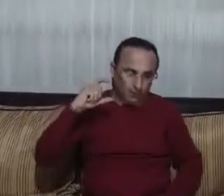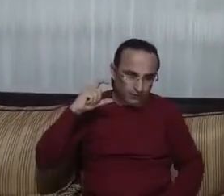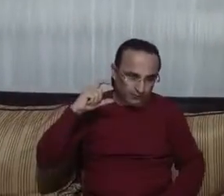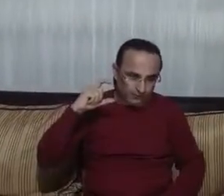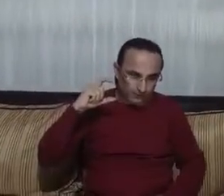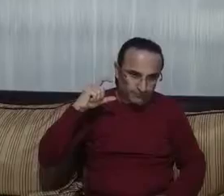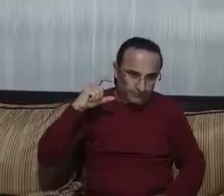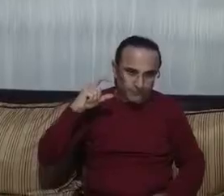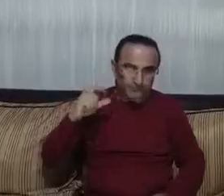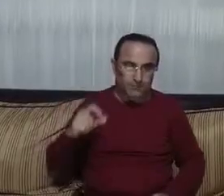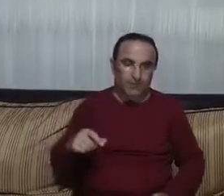veriliyor.